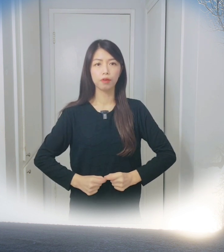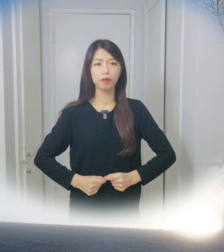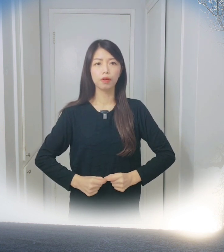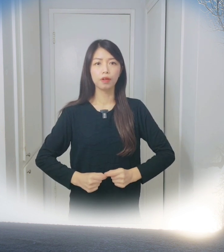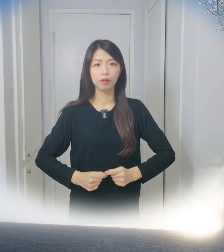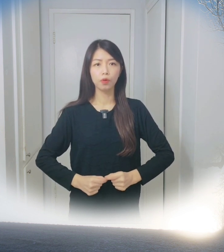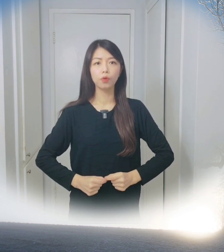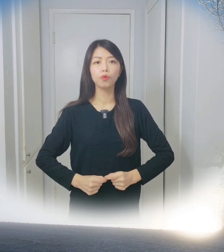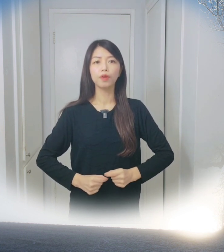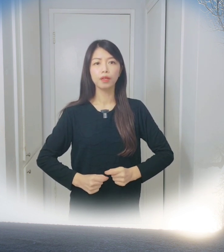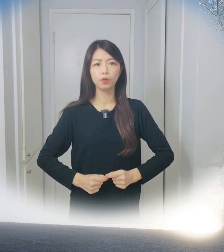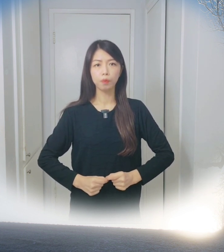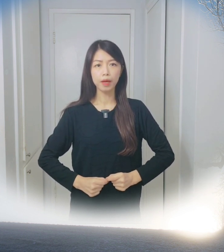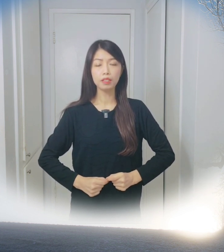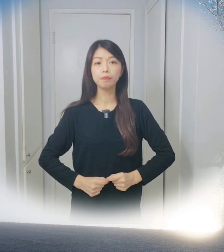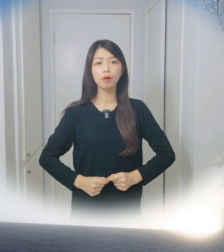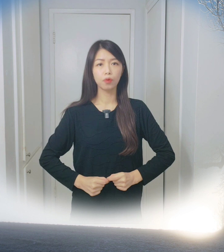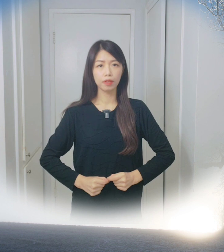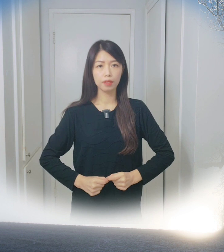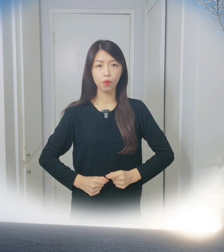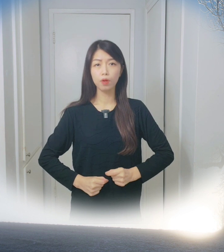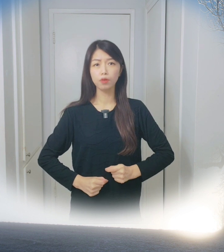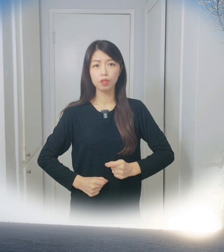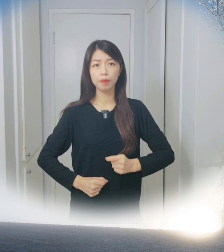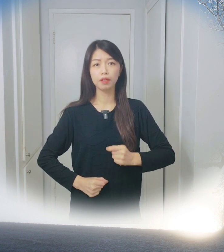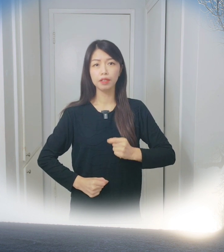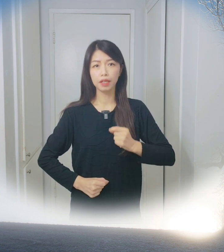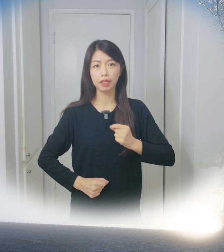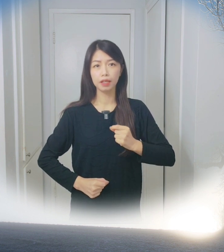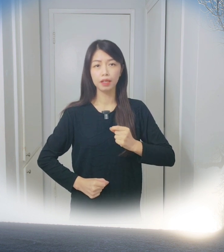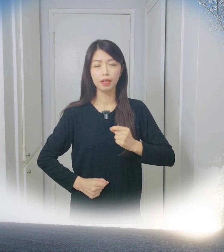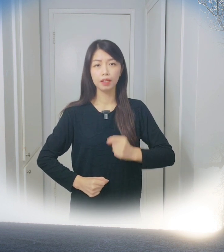붙여주세요. 그리고 위에 있는 손만 지퍼를 올리듯이 올려주시면